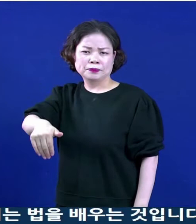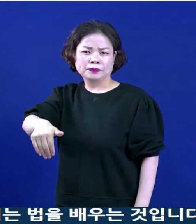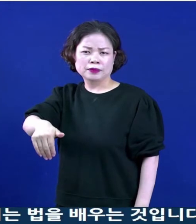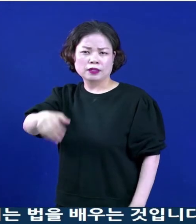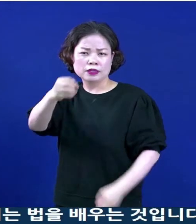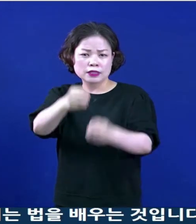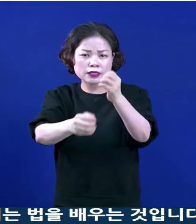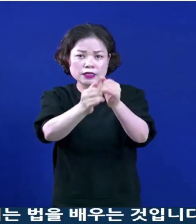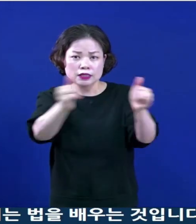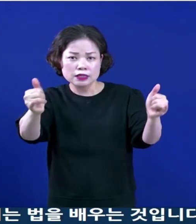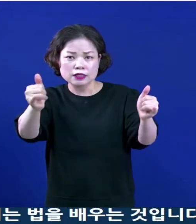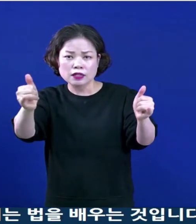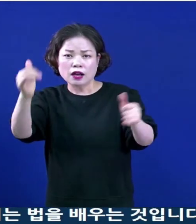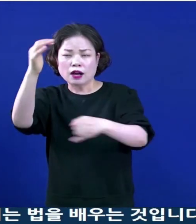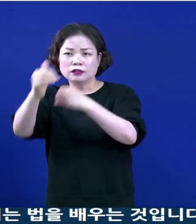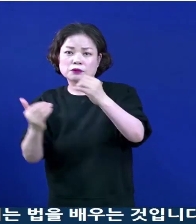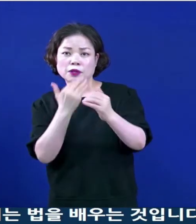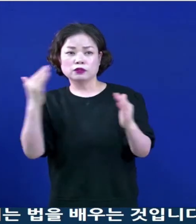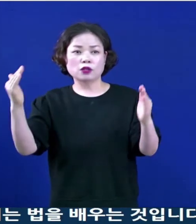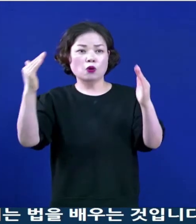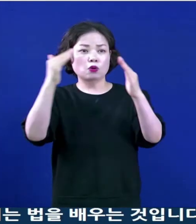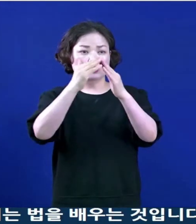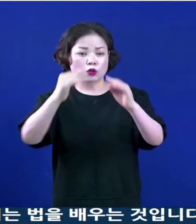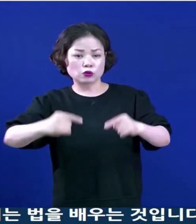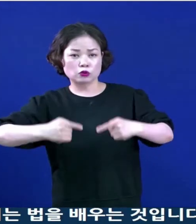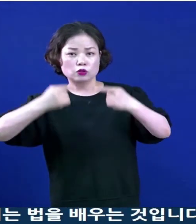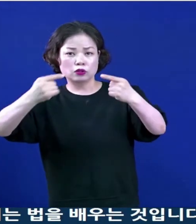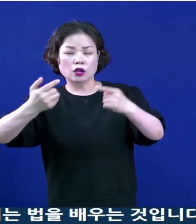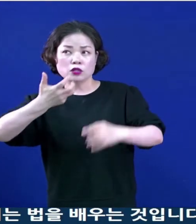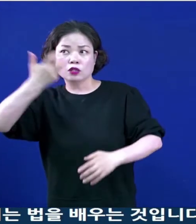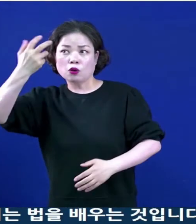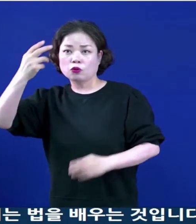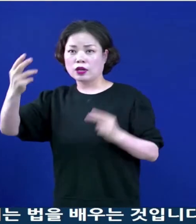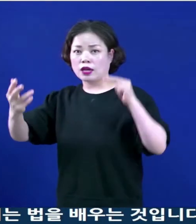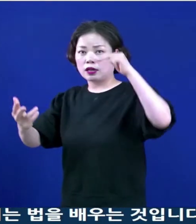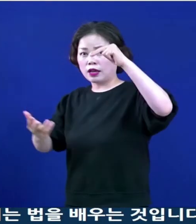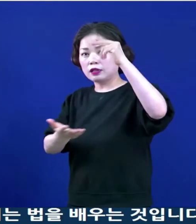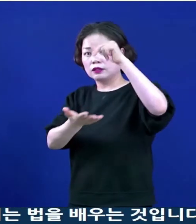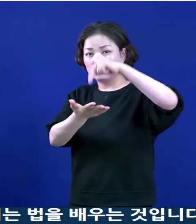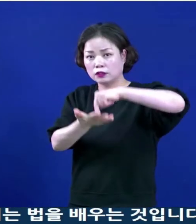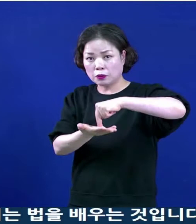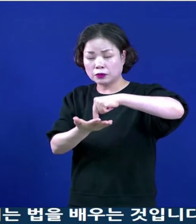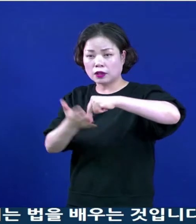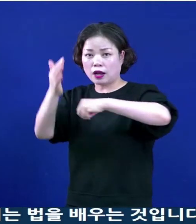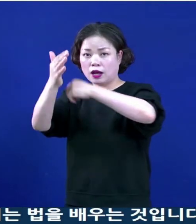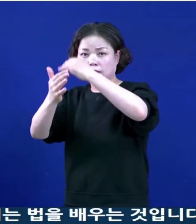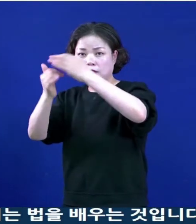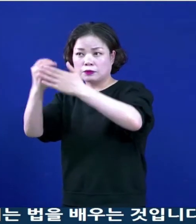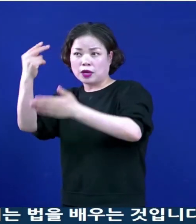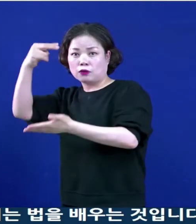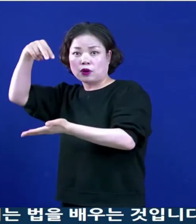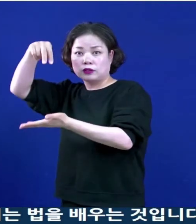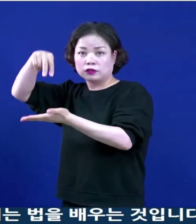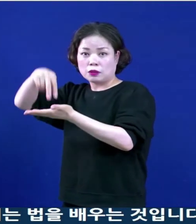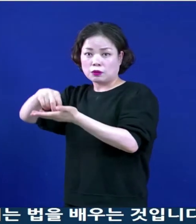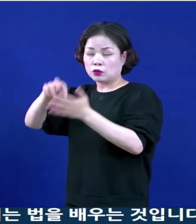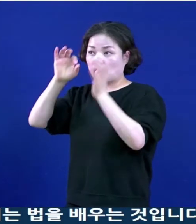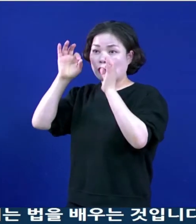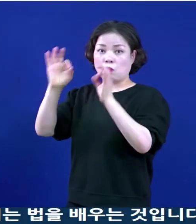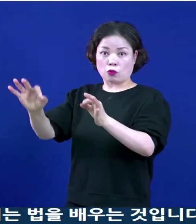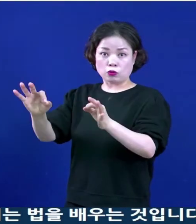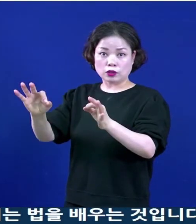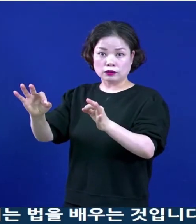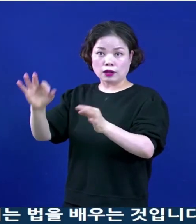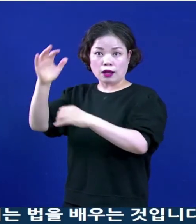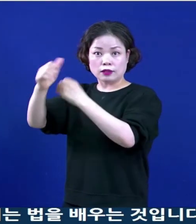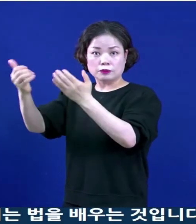시인이 하나님의 성소에 들어가서 영혼의 관점에서, 하나님의 관점에서 자신의 삶을 보게 되자